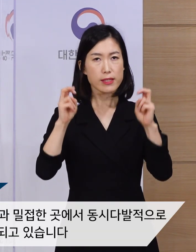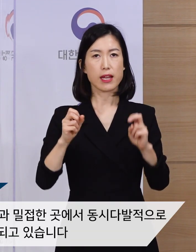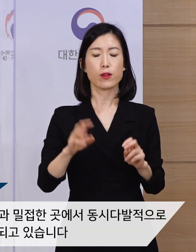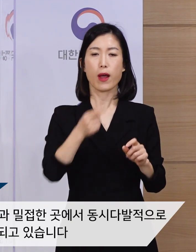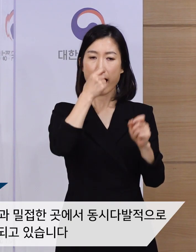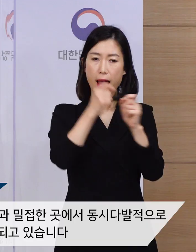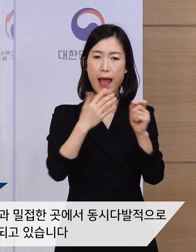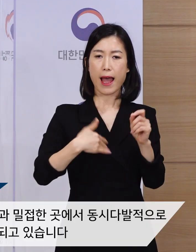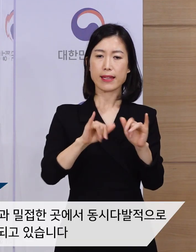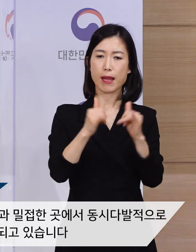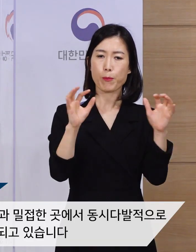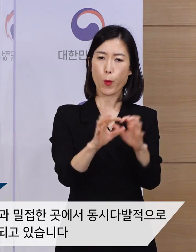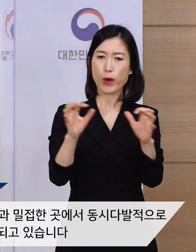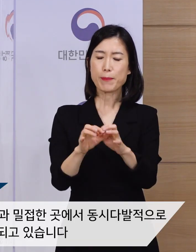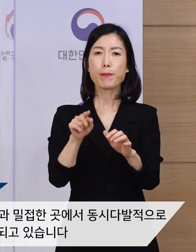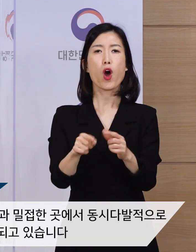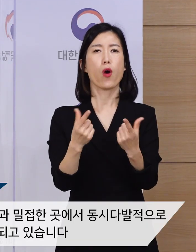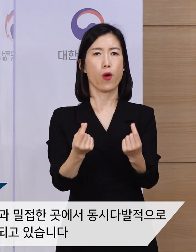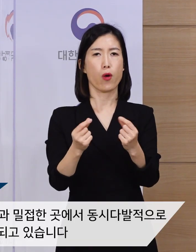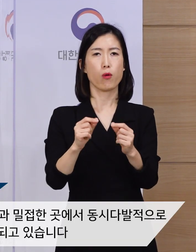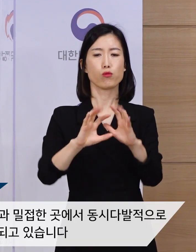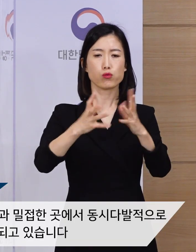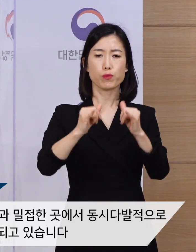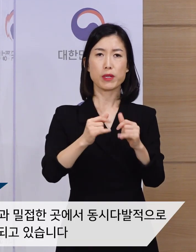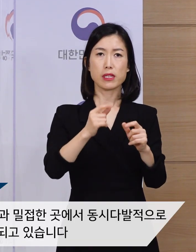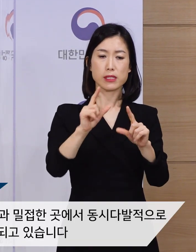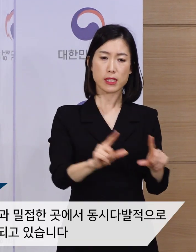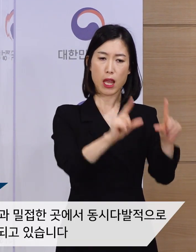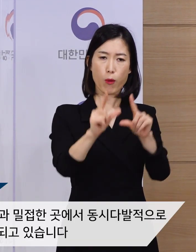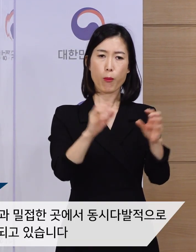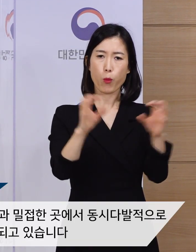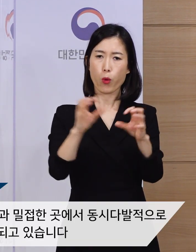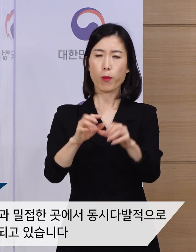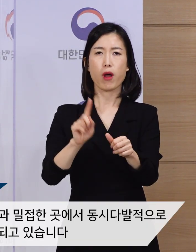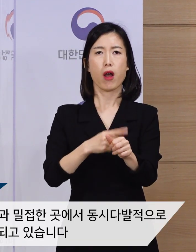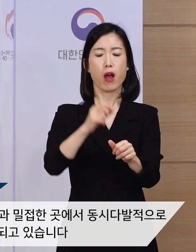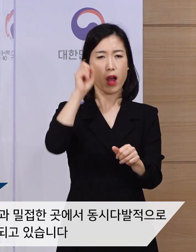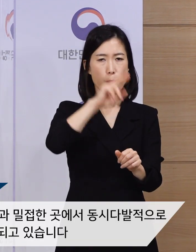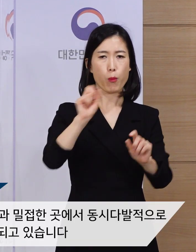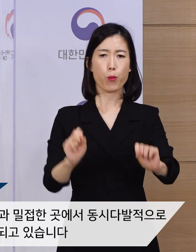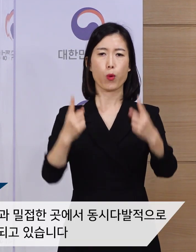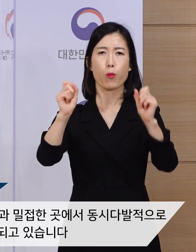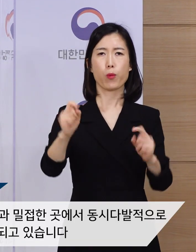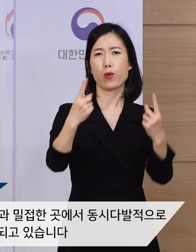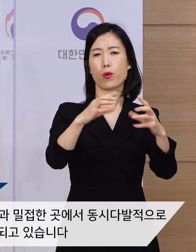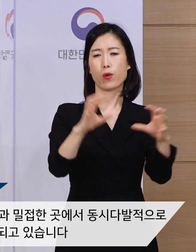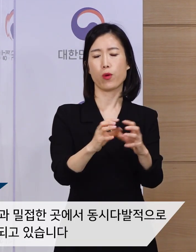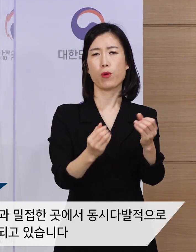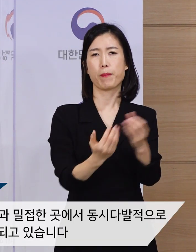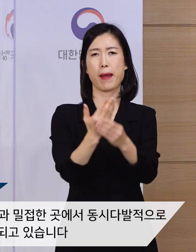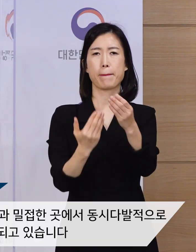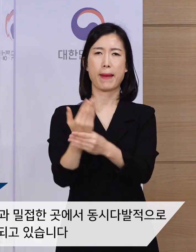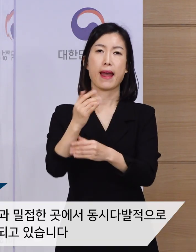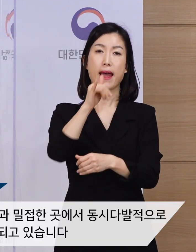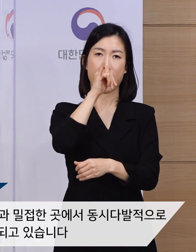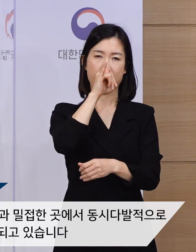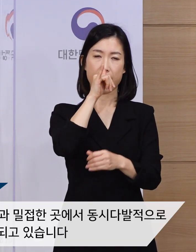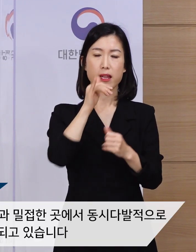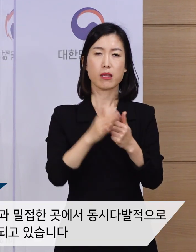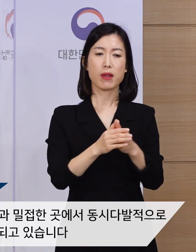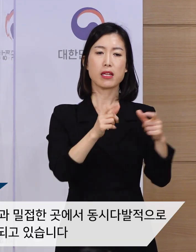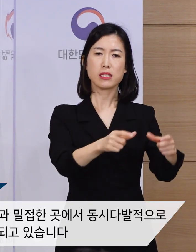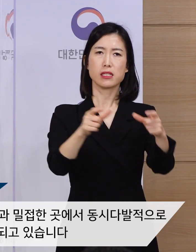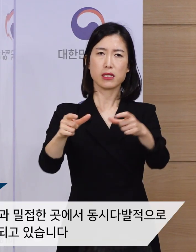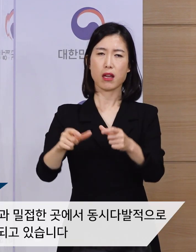등 일상생활과 밀접한 곳에서 동시다발적으로 집단 감염이 발생하며